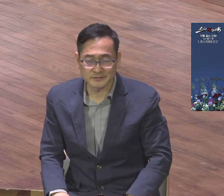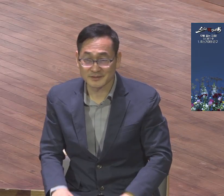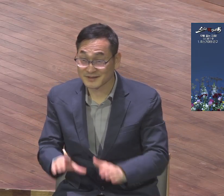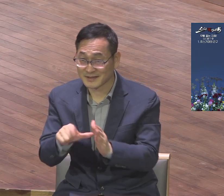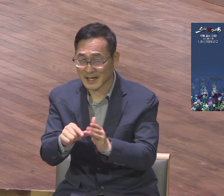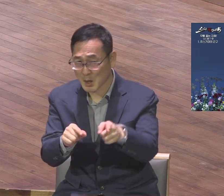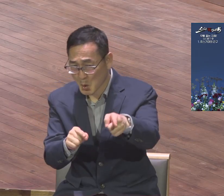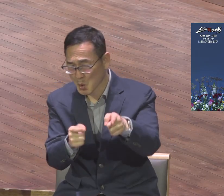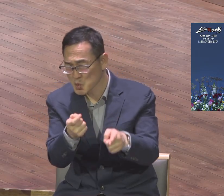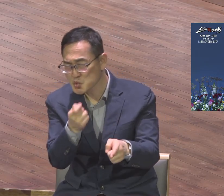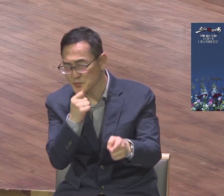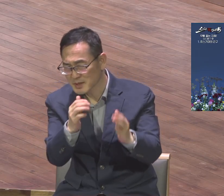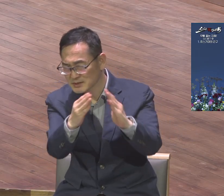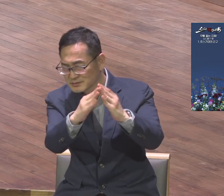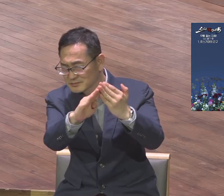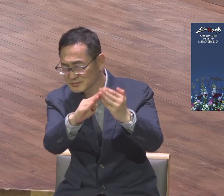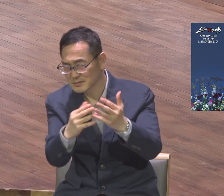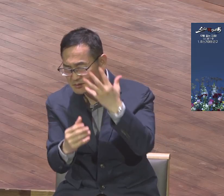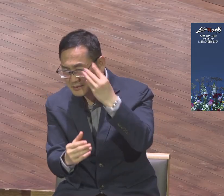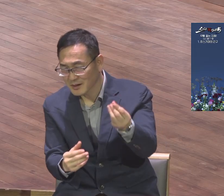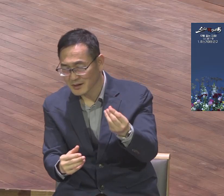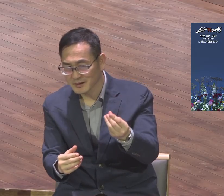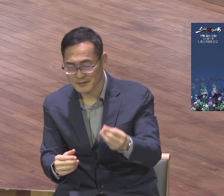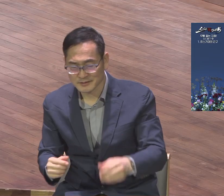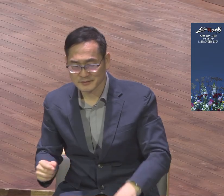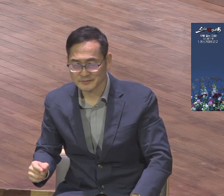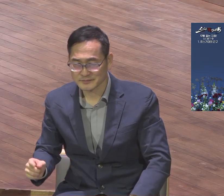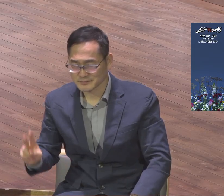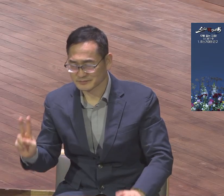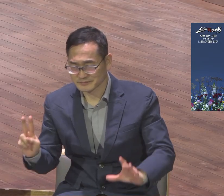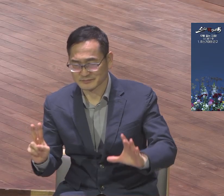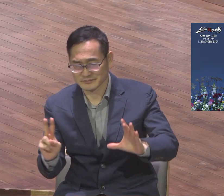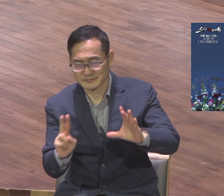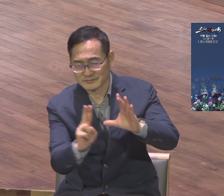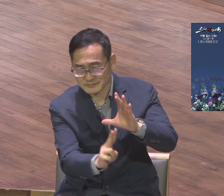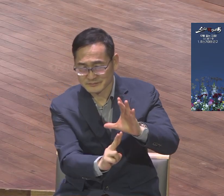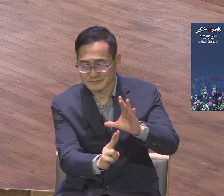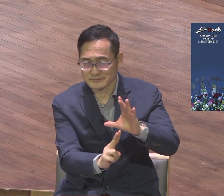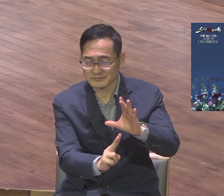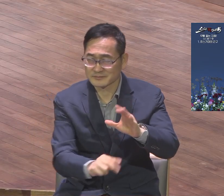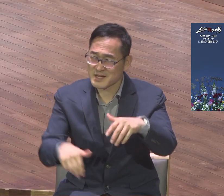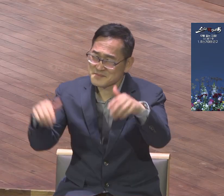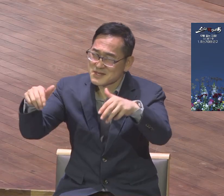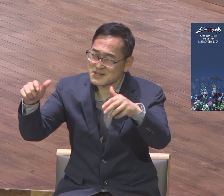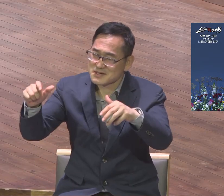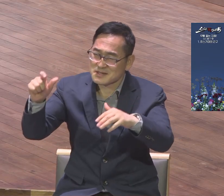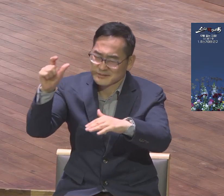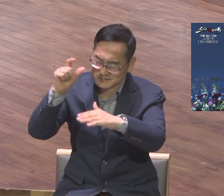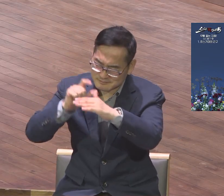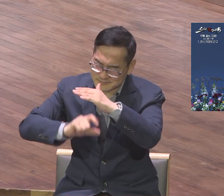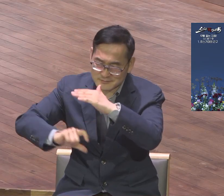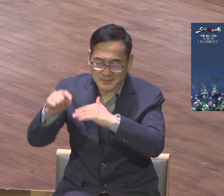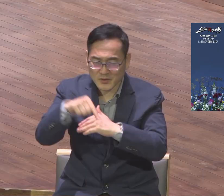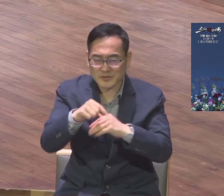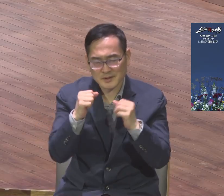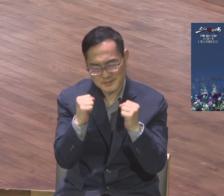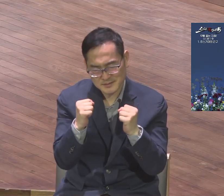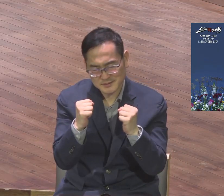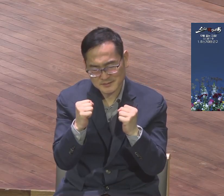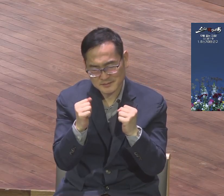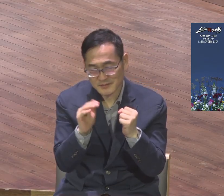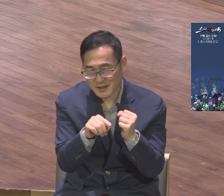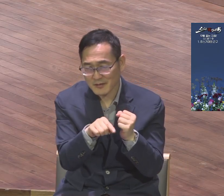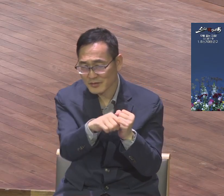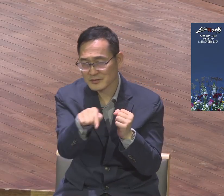오두막집에 들어가가지고 날의 새기까지 기다리다가 거기서 너무 피곤해서 잠이 들어버렸어. 잠이